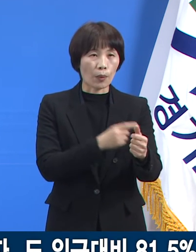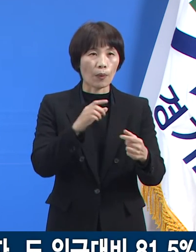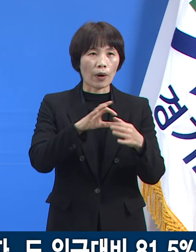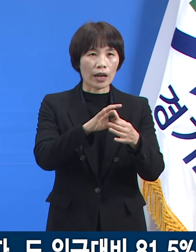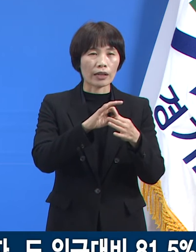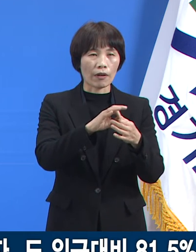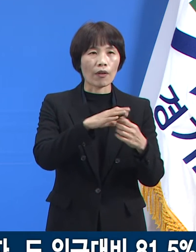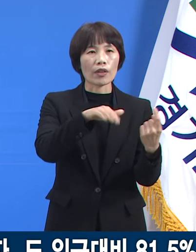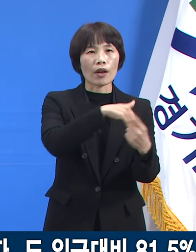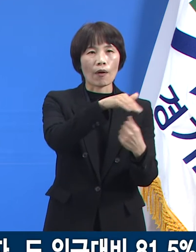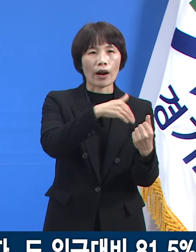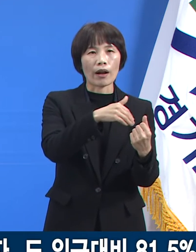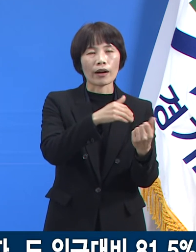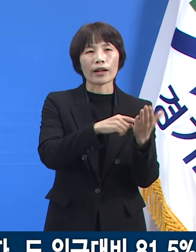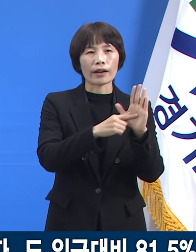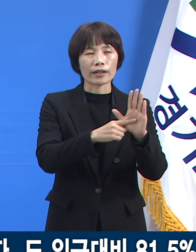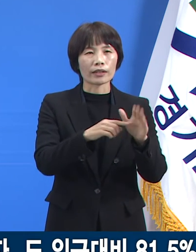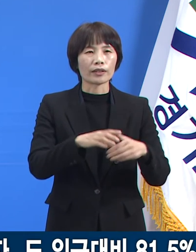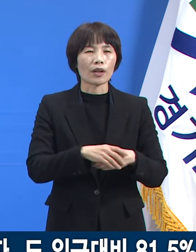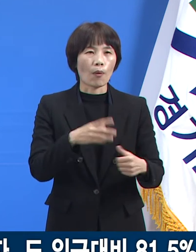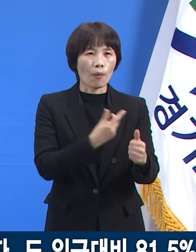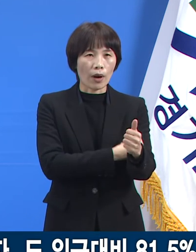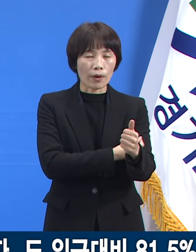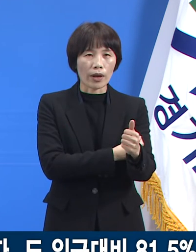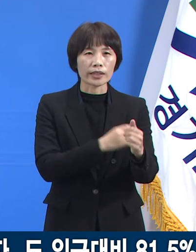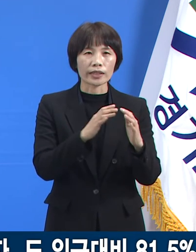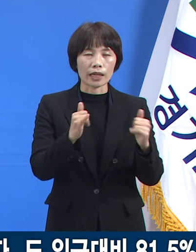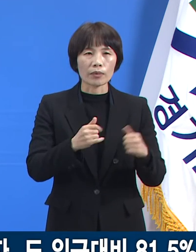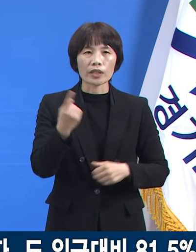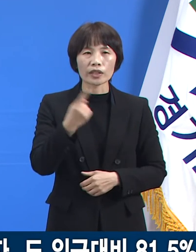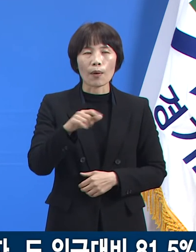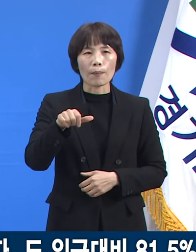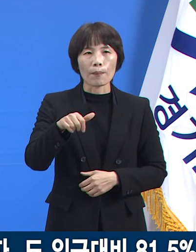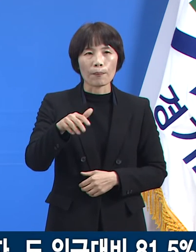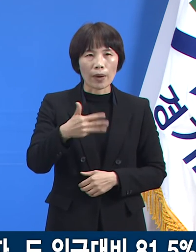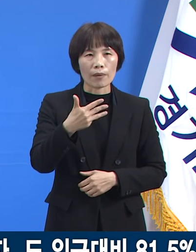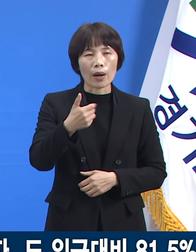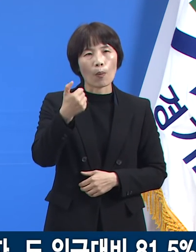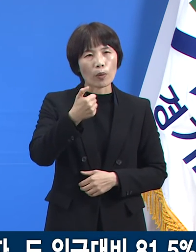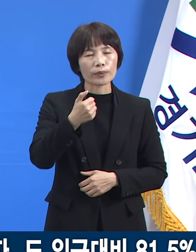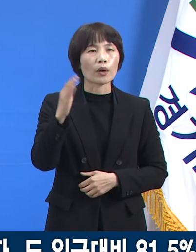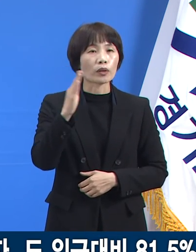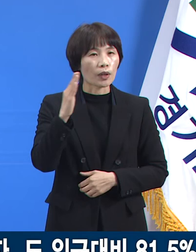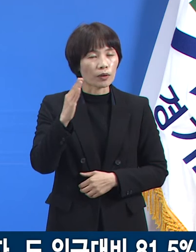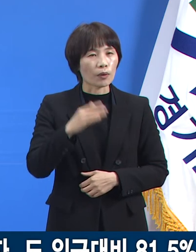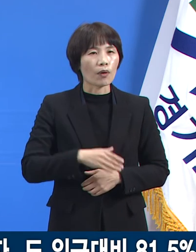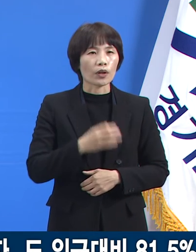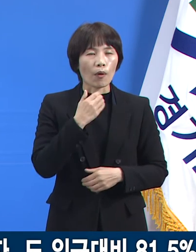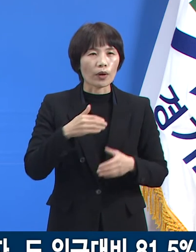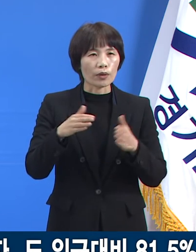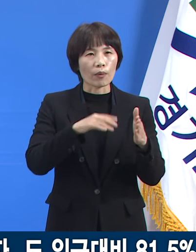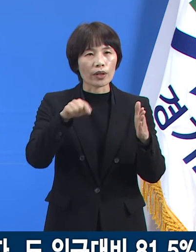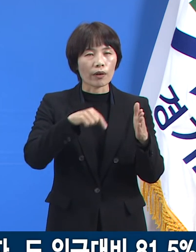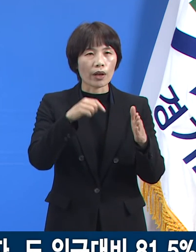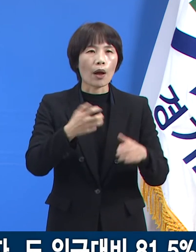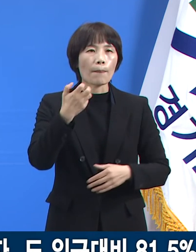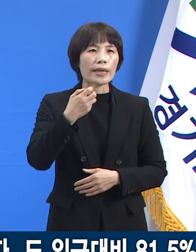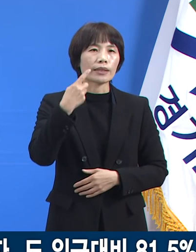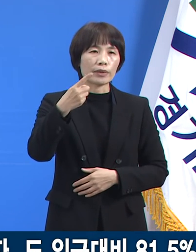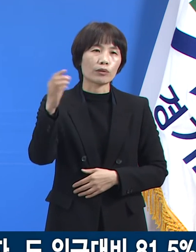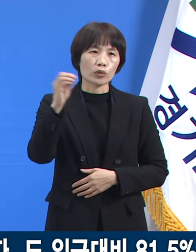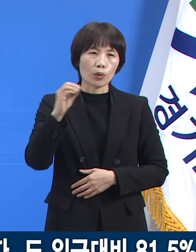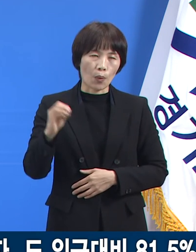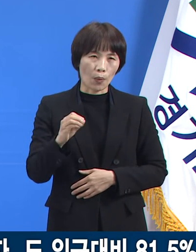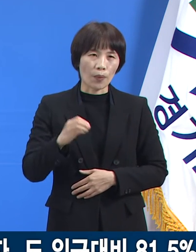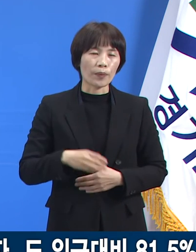가운데 코로나19 예방접종을 완료한 사람은 총 1,085만 3,050명으로 경기도 인구 대비 81.5%에